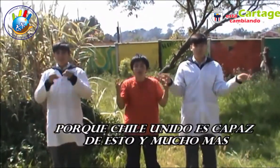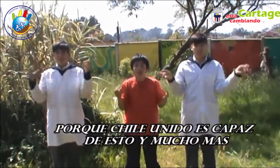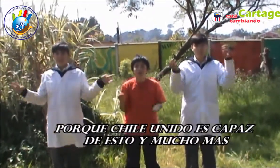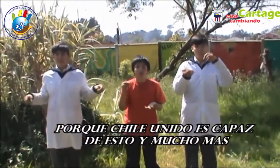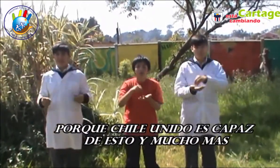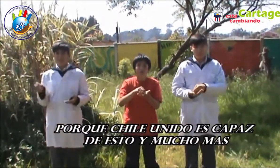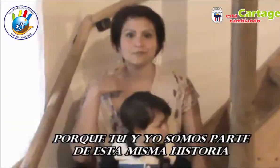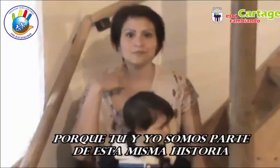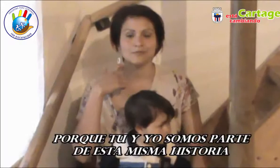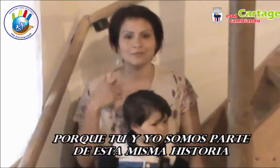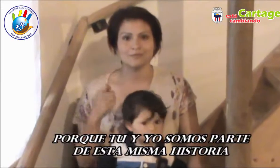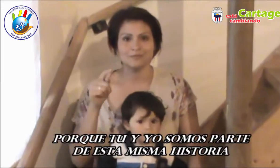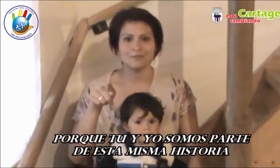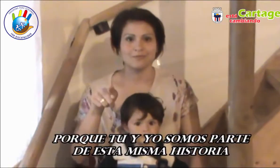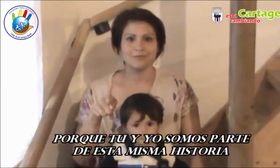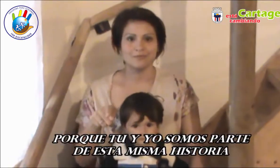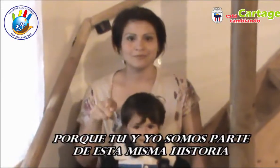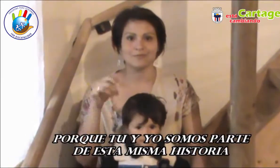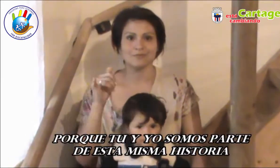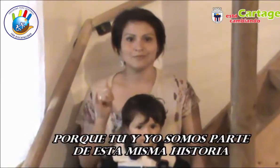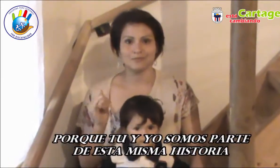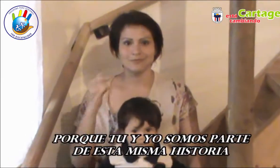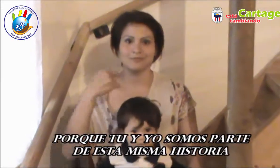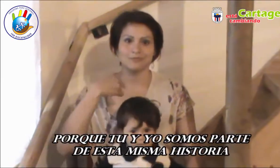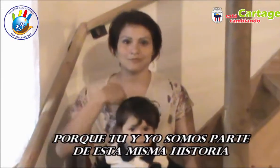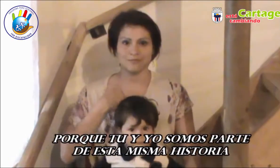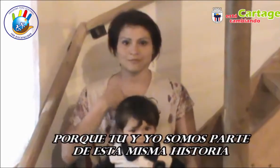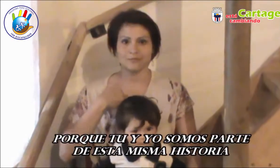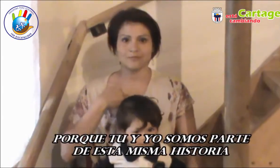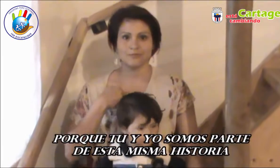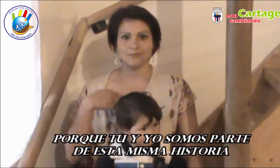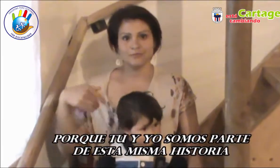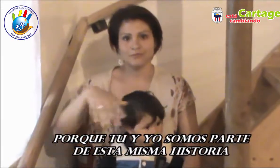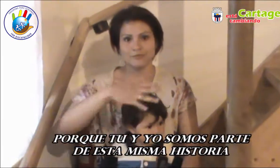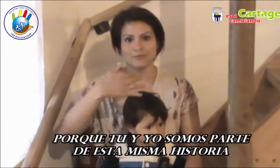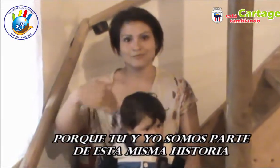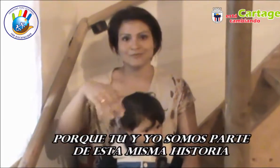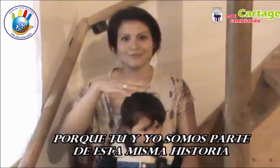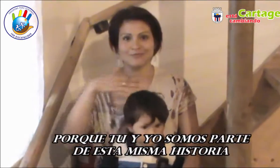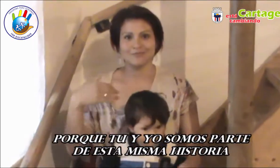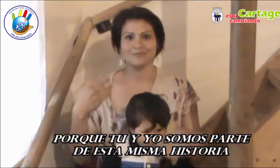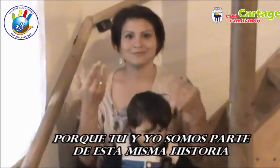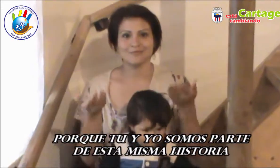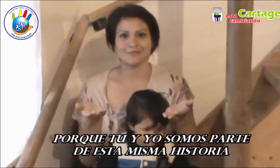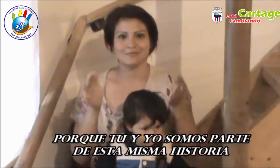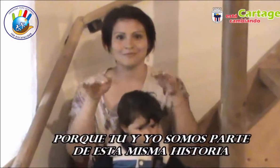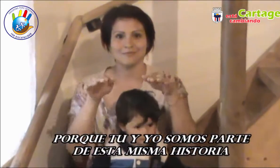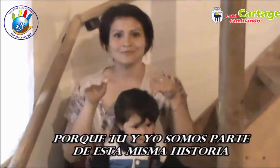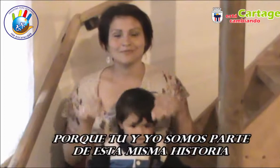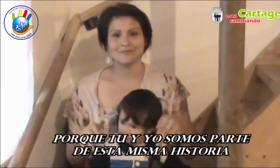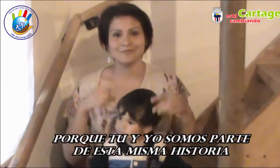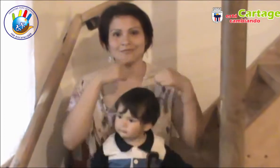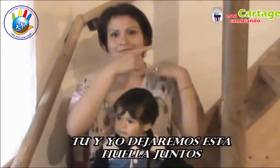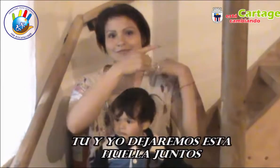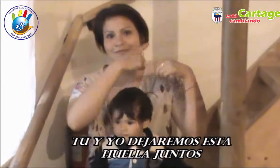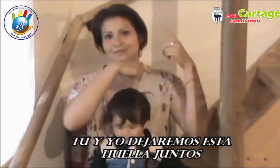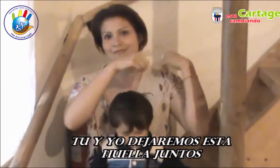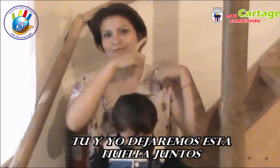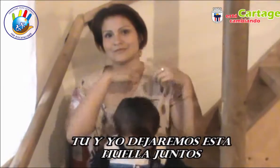y mucho más. Y porque tú y yo somos parte de esta misma historia.